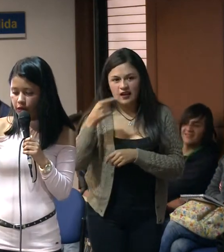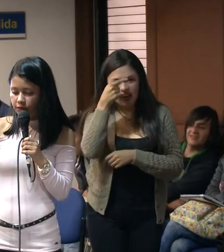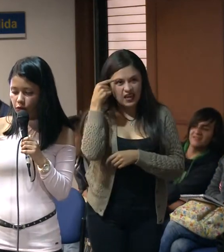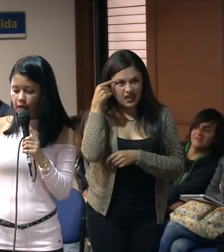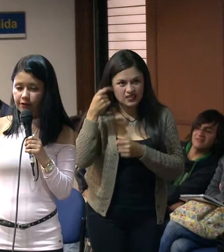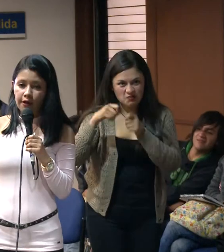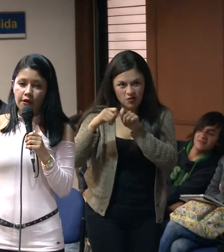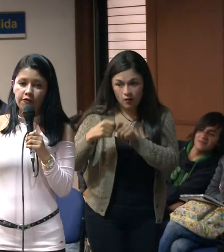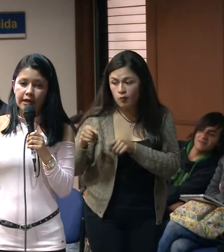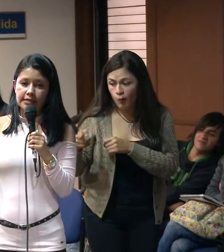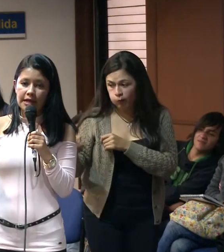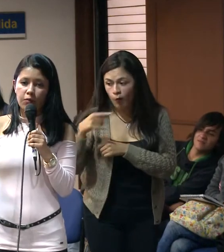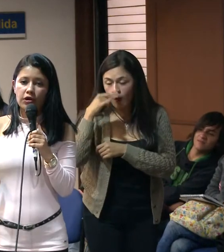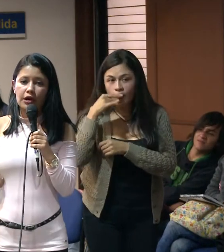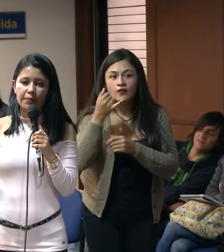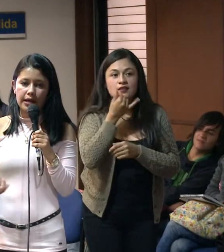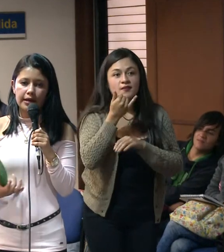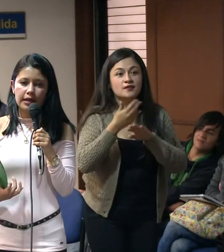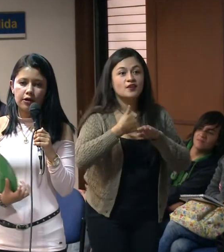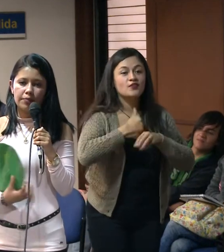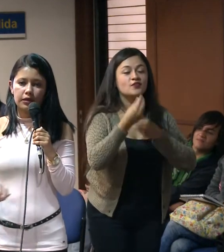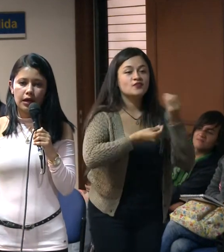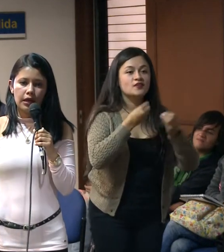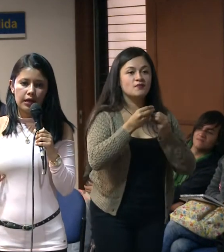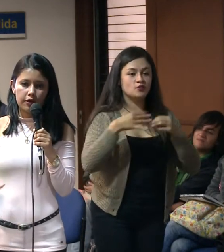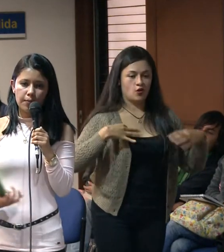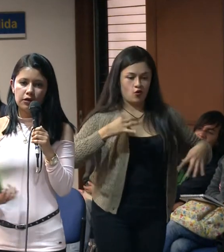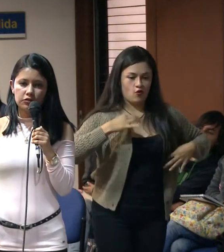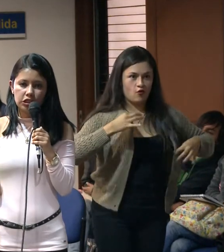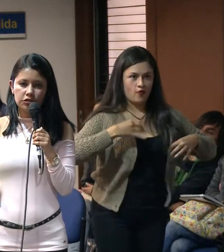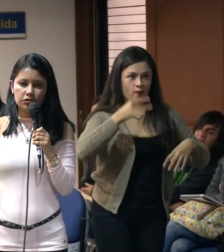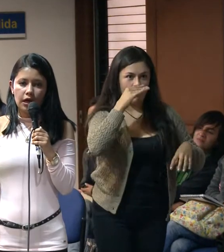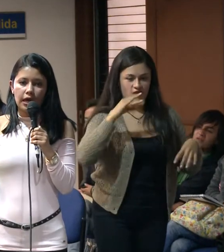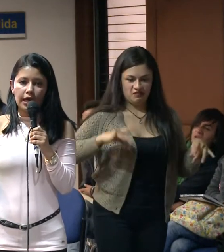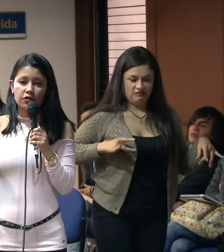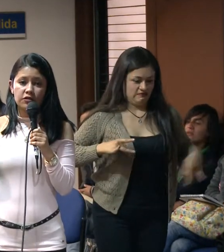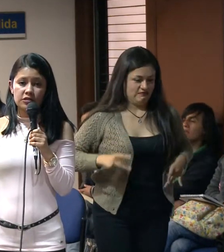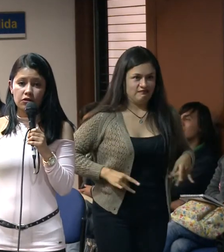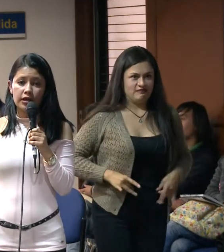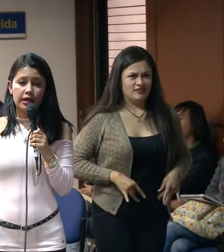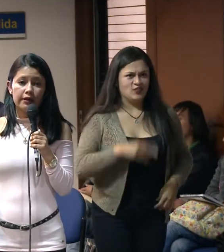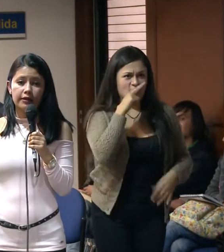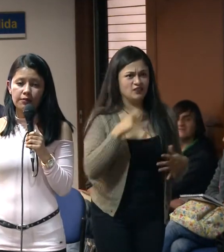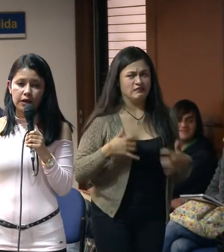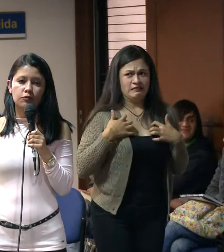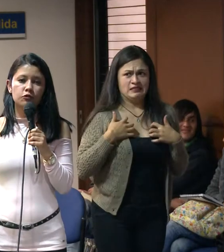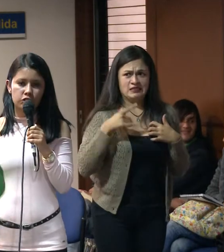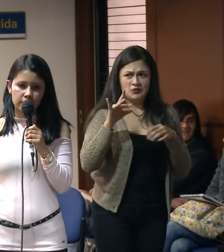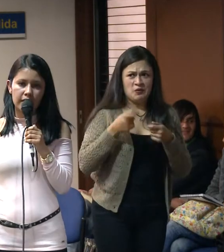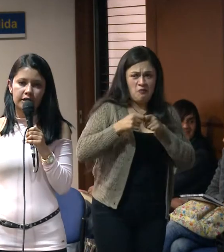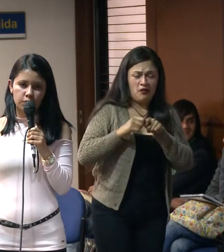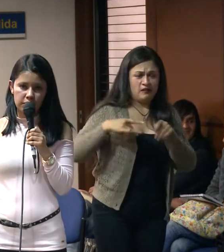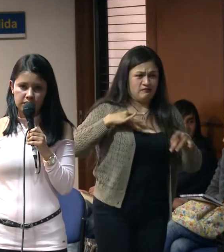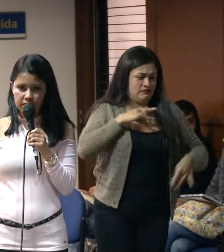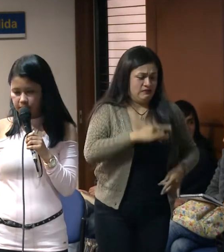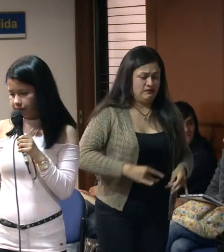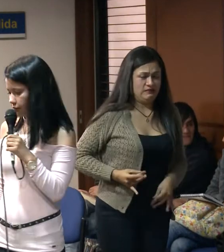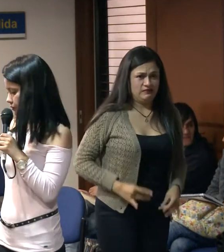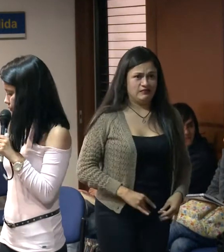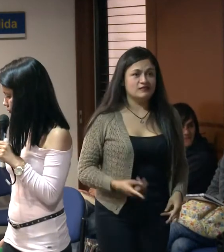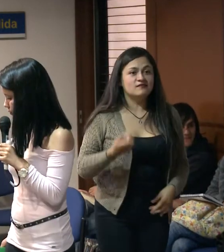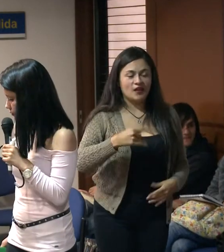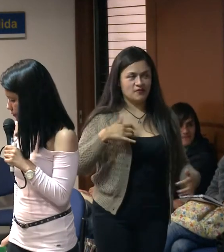hicimos con las pulgas fue que se le podían pegar en la ropita, en la ropa a los niños, entonces esto generaba también muchas más respuestas.